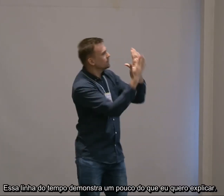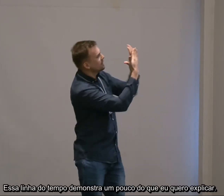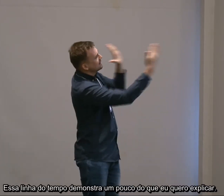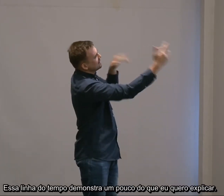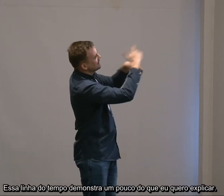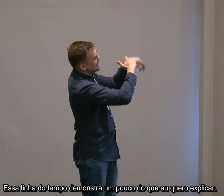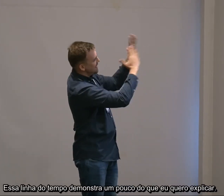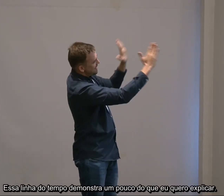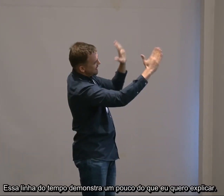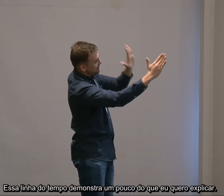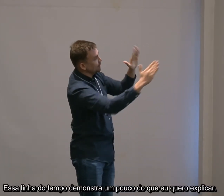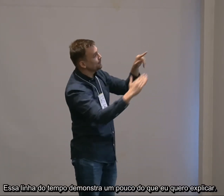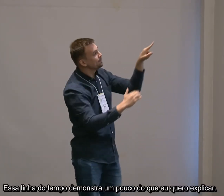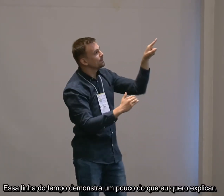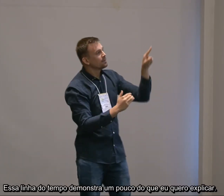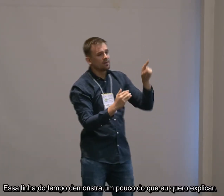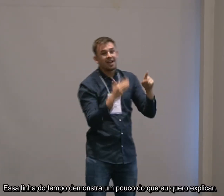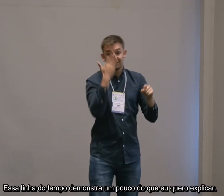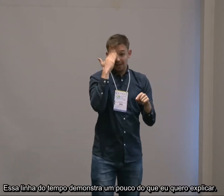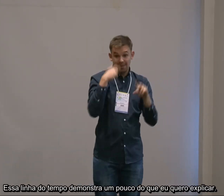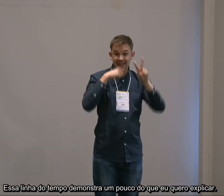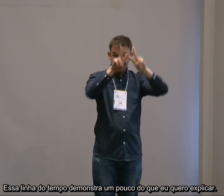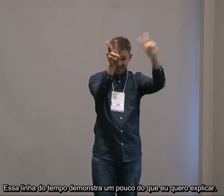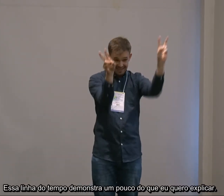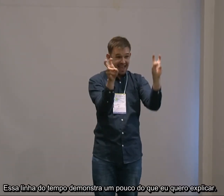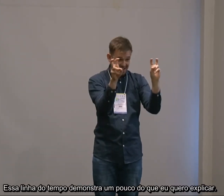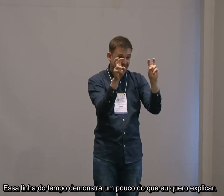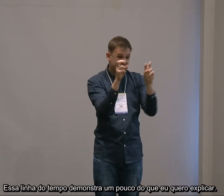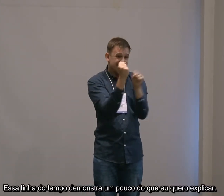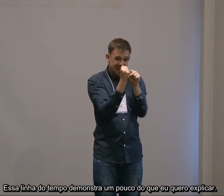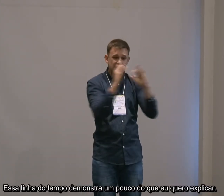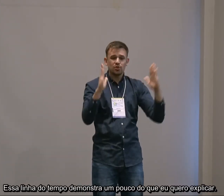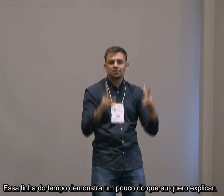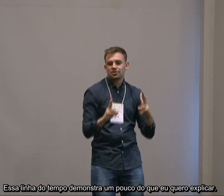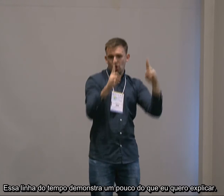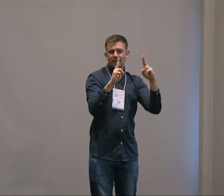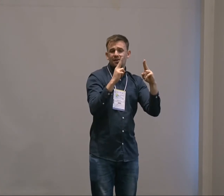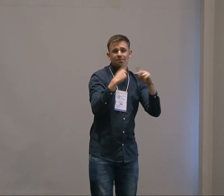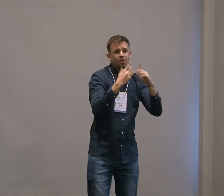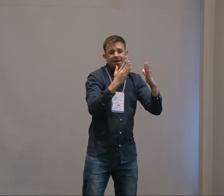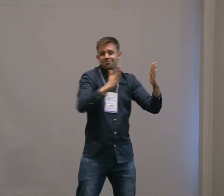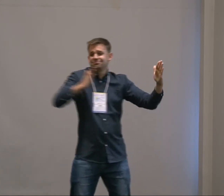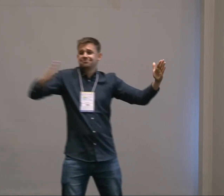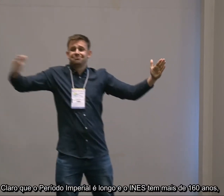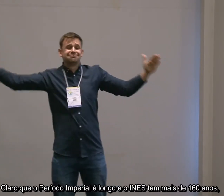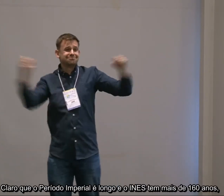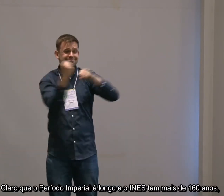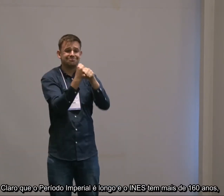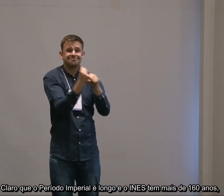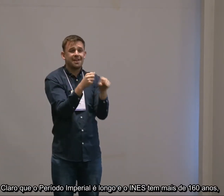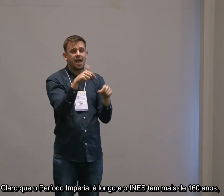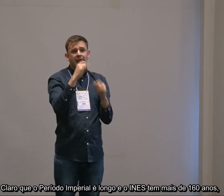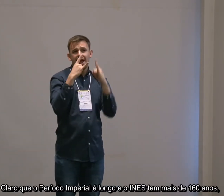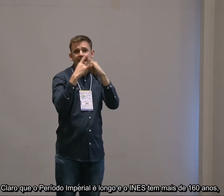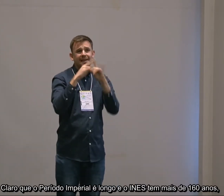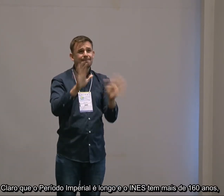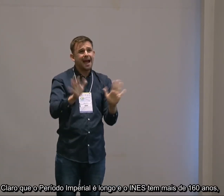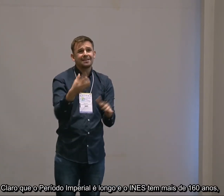bom essa linha do tempo demonstra um pouco do que eu quero explicar claro que o período imperial é longo